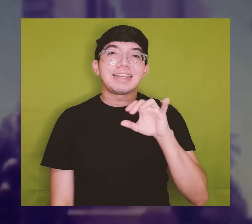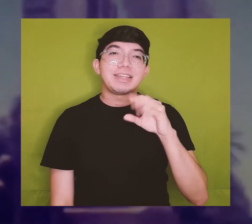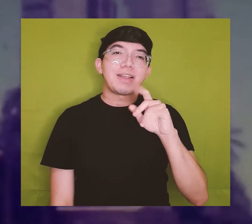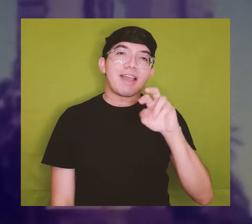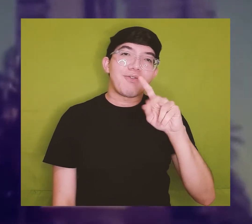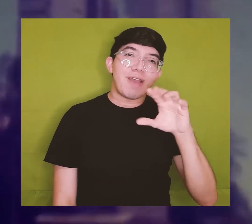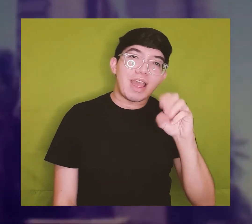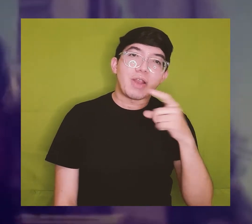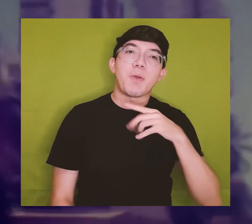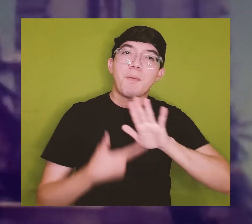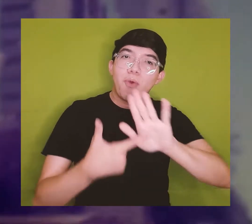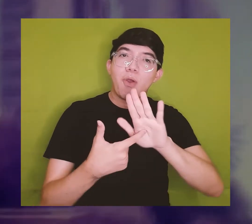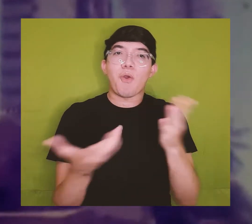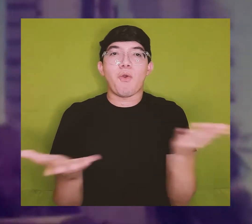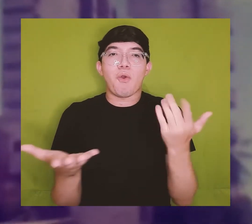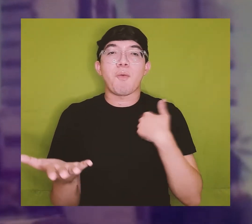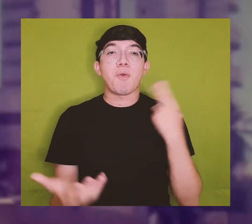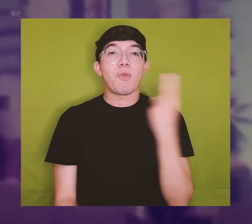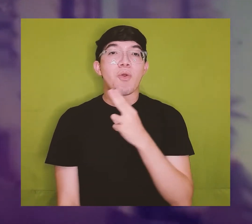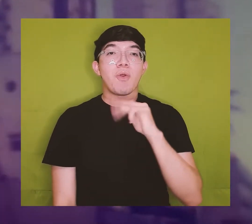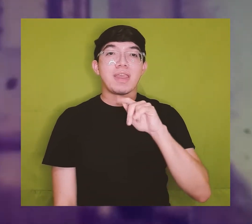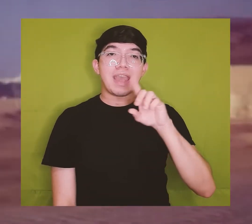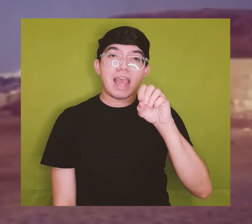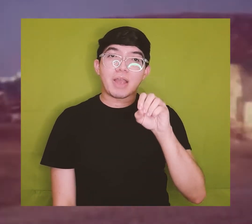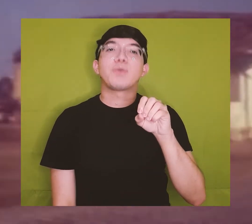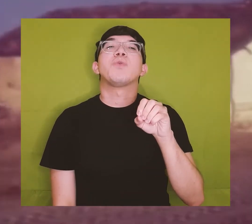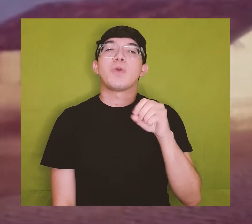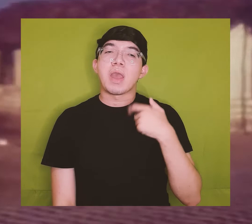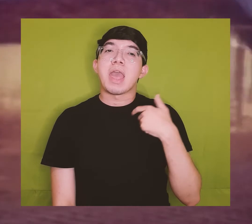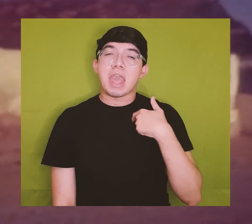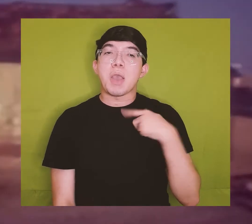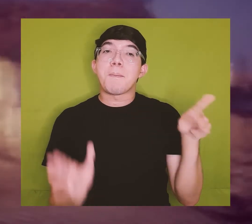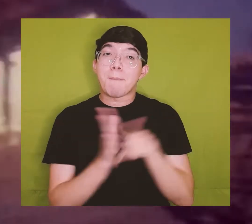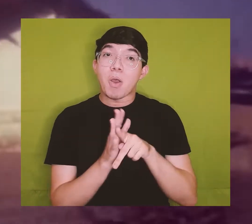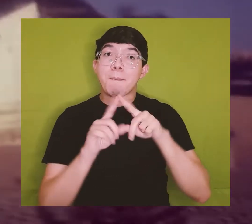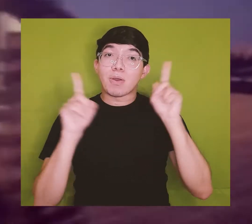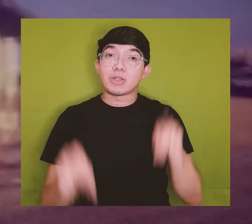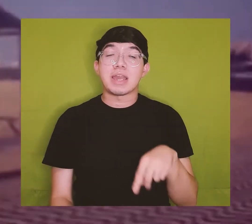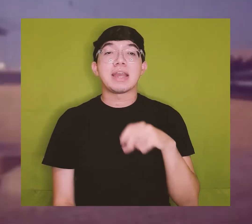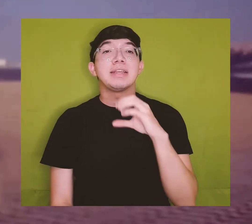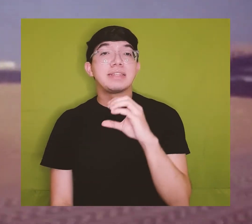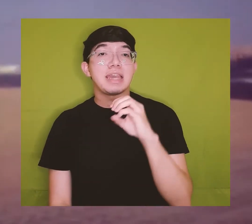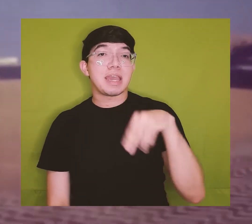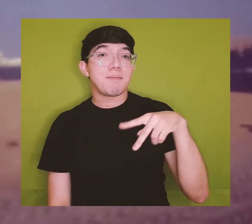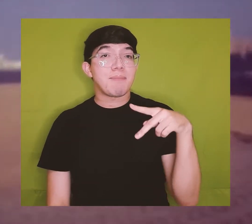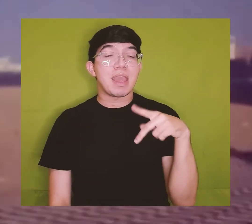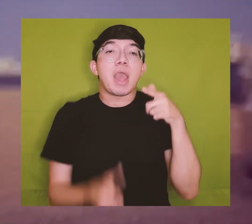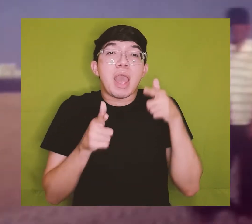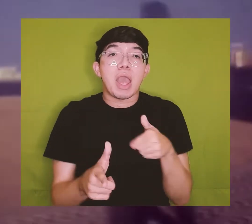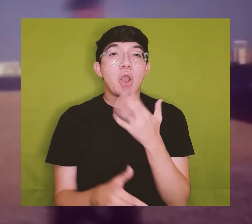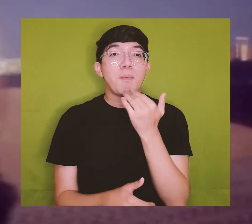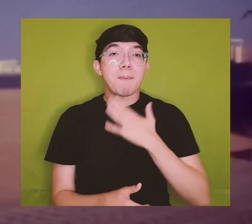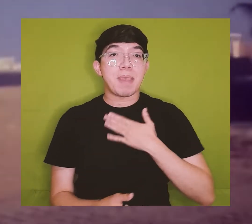debater hoje. E me apresentando rapidamente, meu nome é Iago Barreto, eu sou do CMP, Comer a Minha Pipoca, sou um fundador